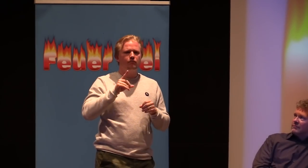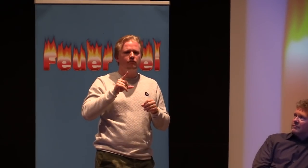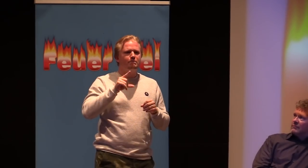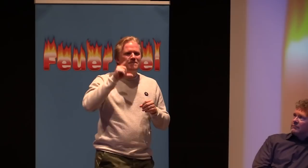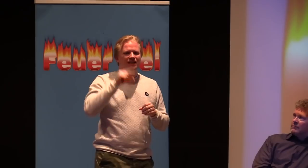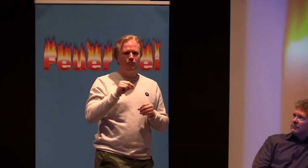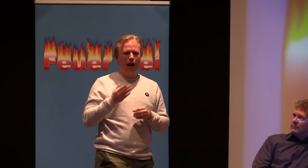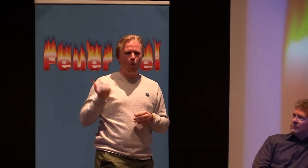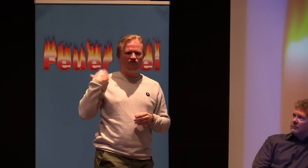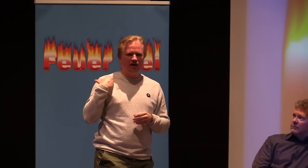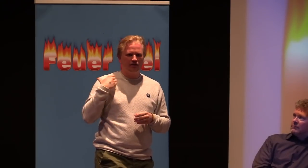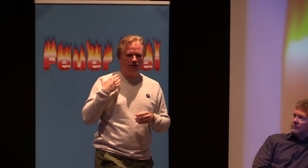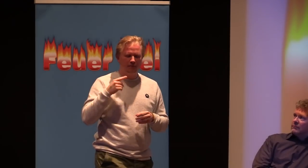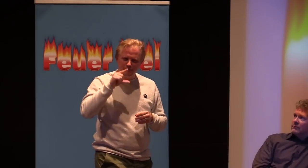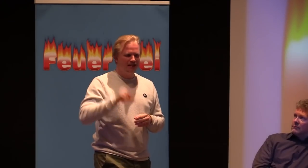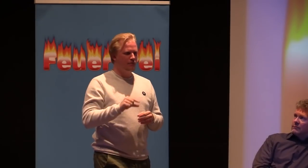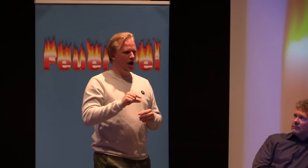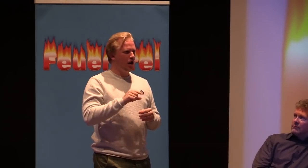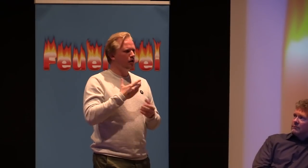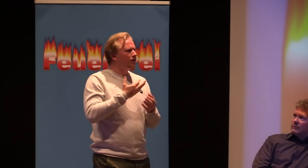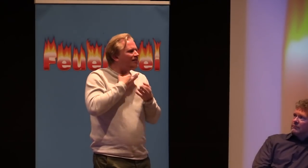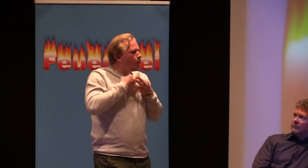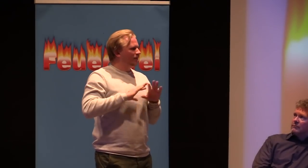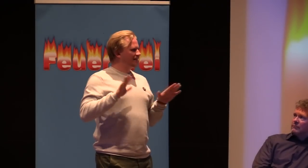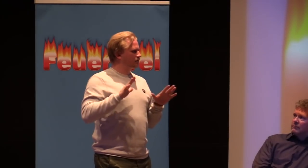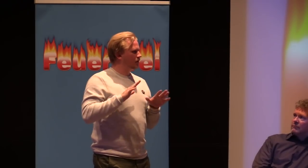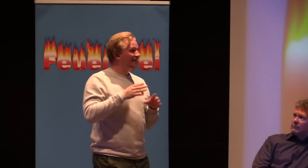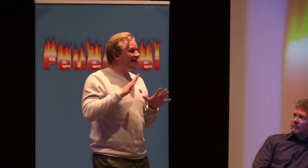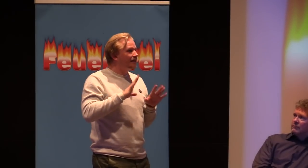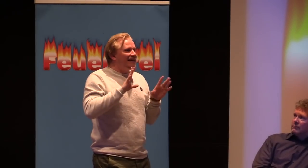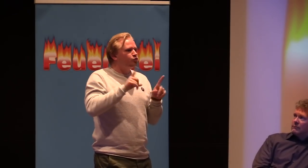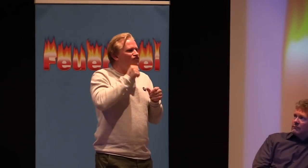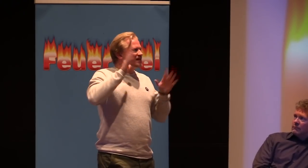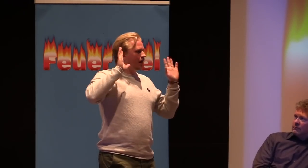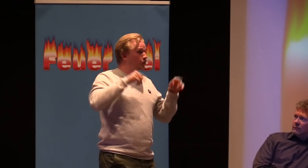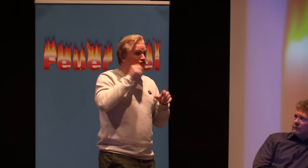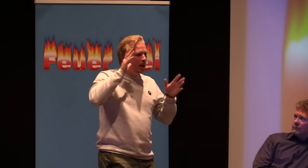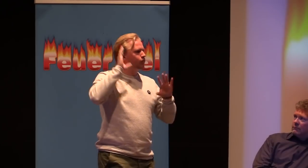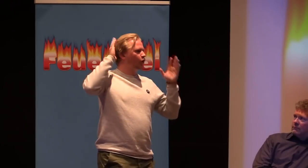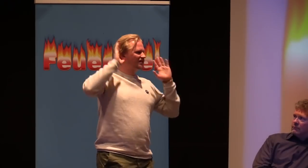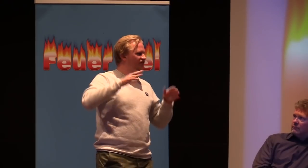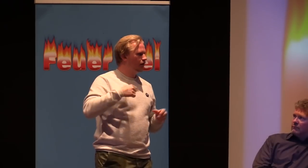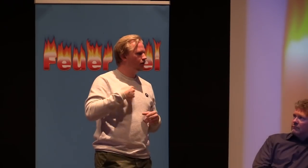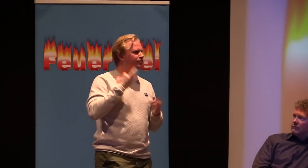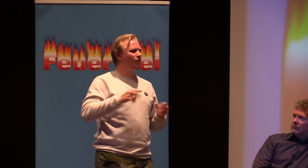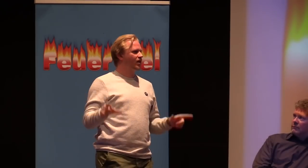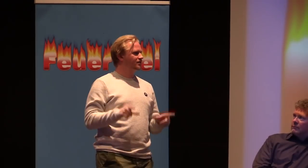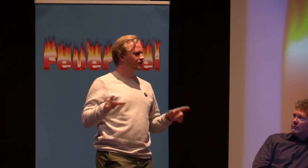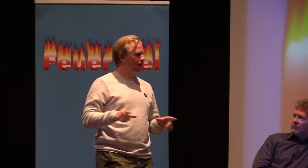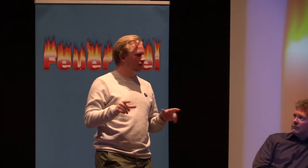ehrenamtlich läuft, dass jeder nur den minimalsten Aufwand betreibt, den notwendigsten Aufwand und bloß nicht zu viel